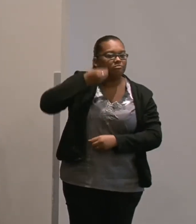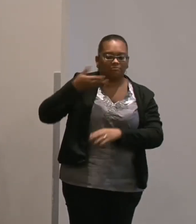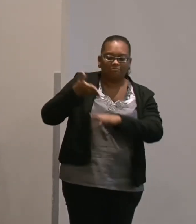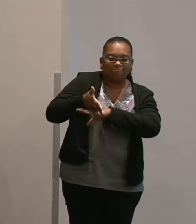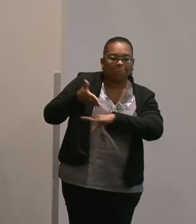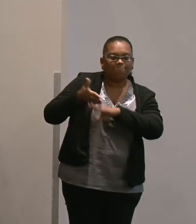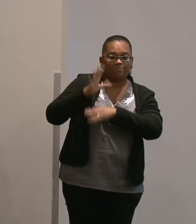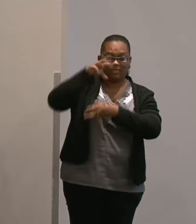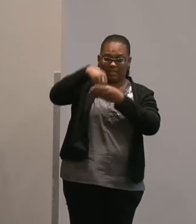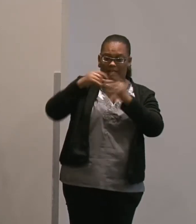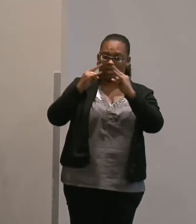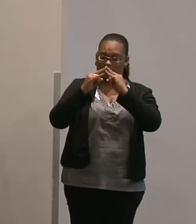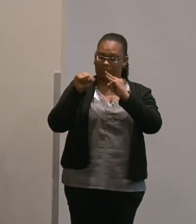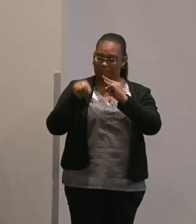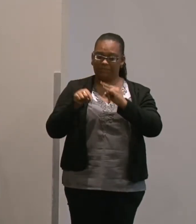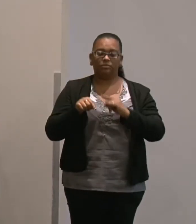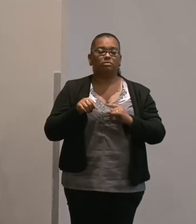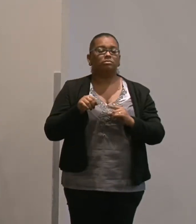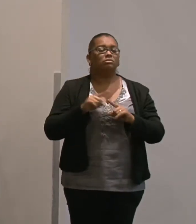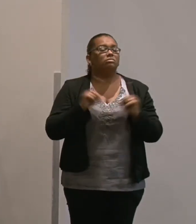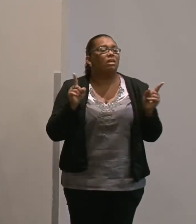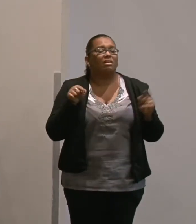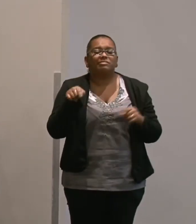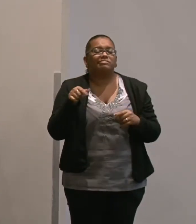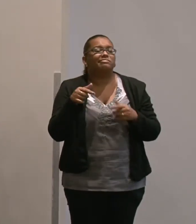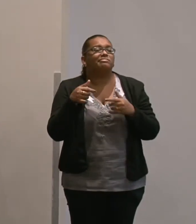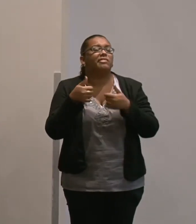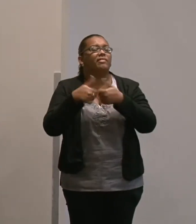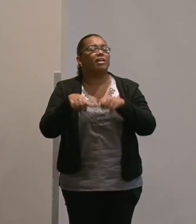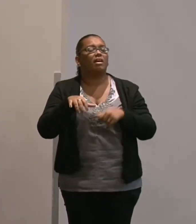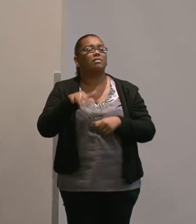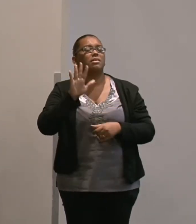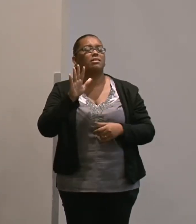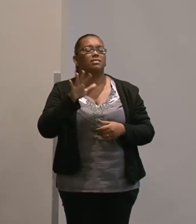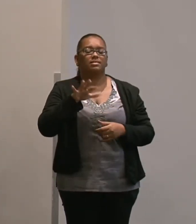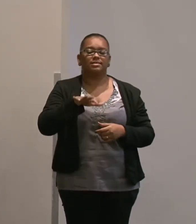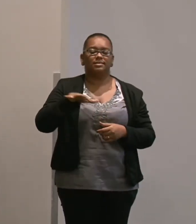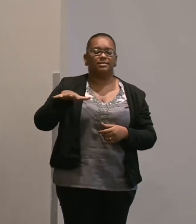porém, eles ficavam mais na parte do